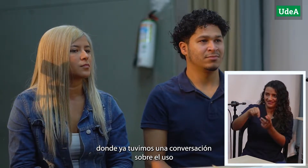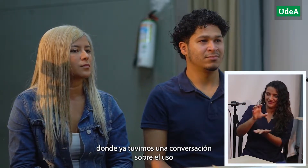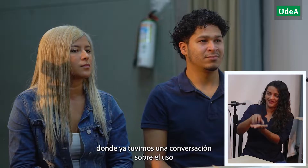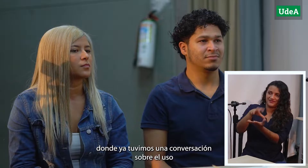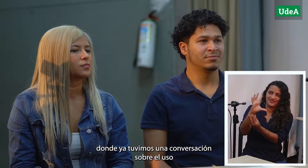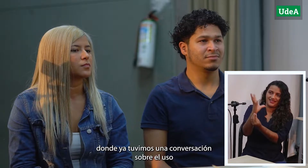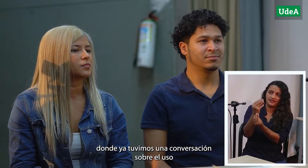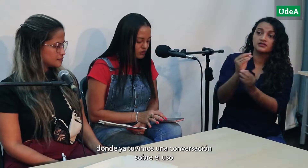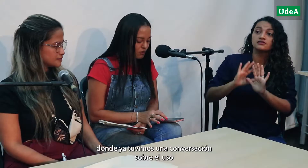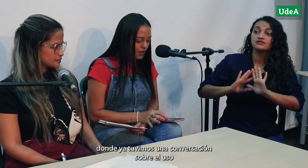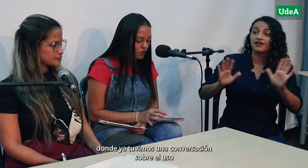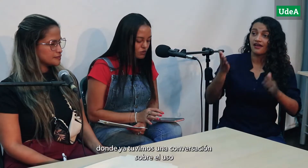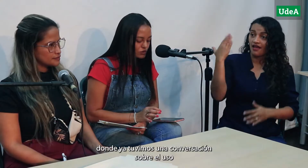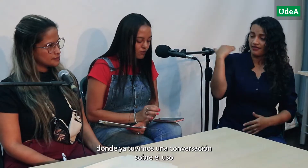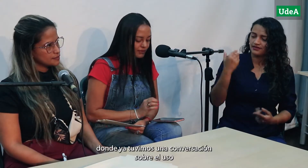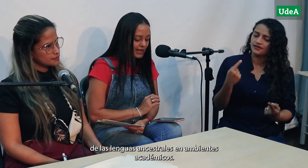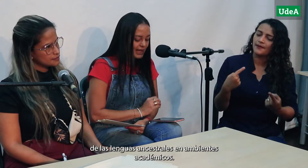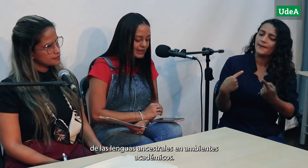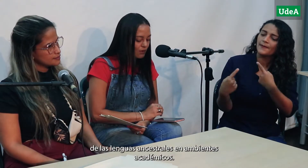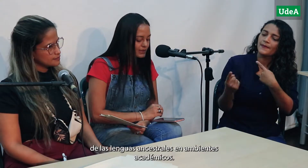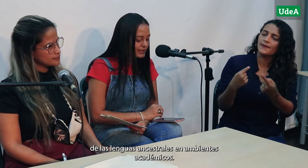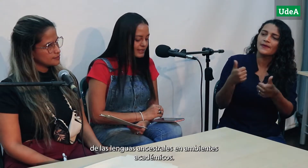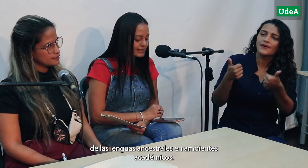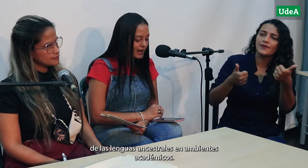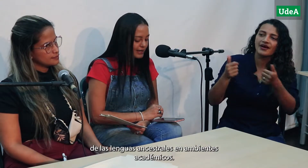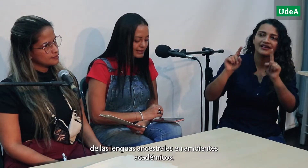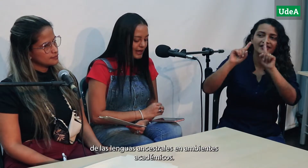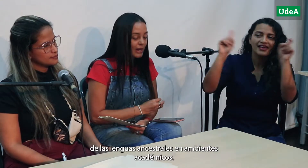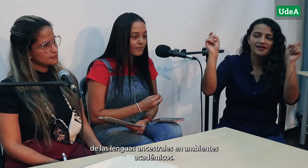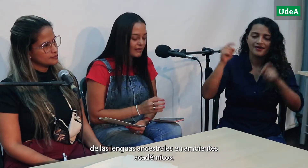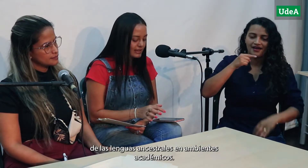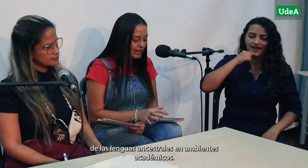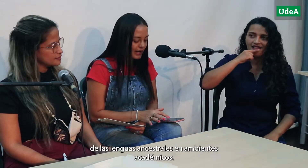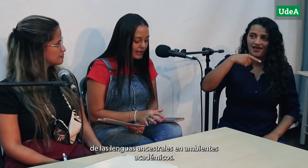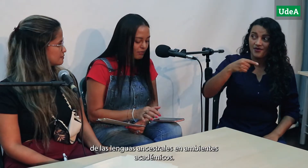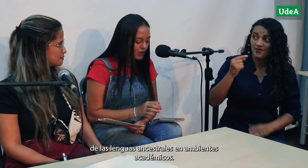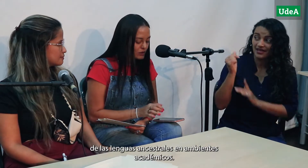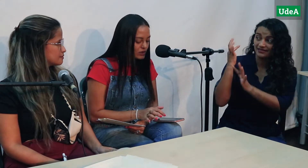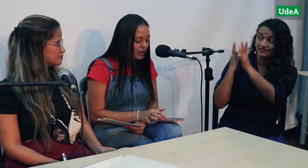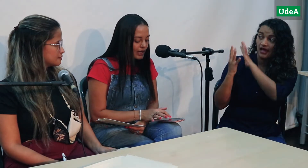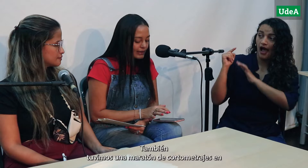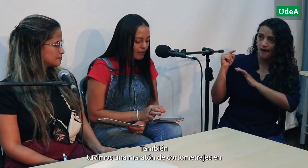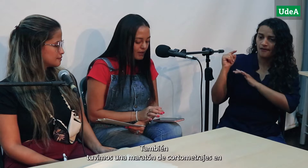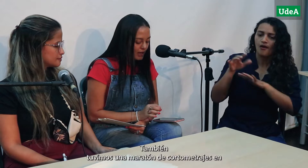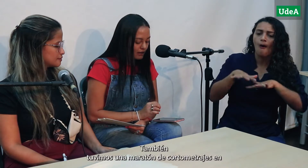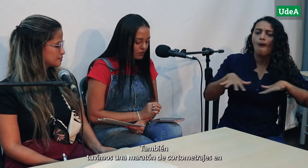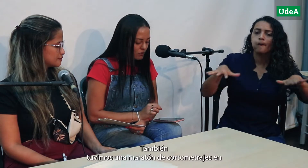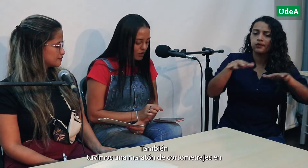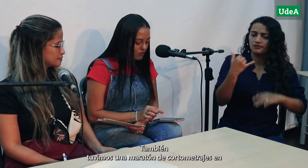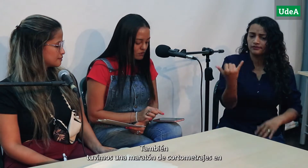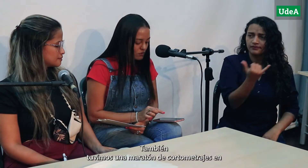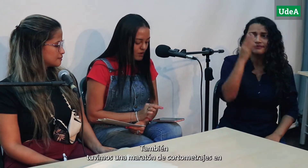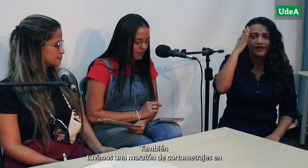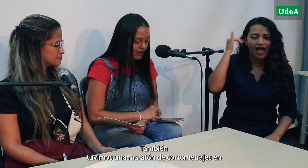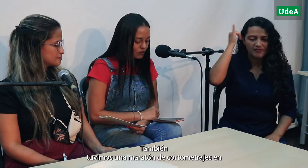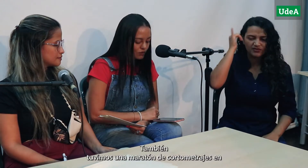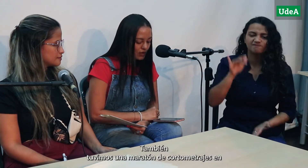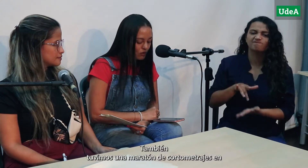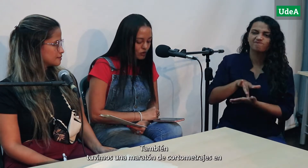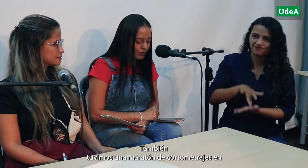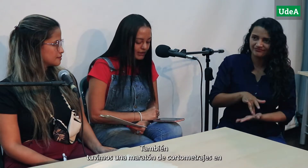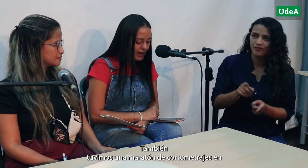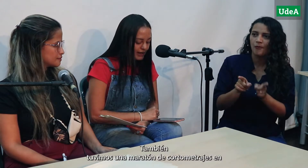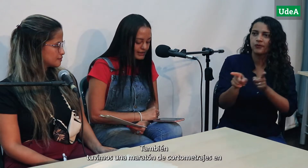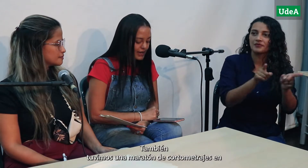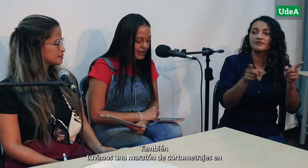una conversación sobre el uso de las lenguas ancestrales en ambientes académicos. También tuvimos una maratón